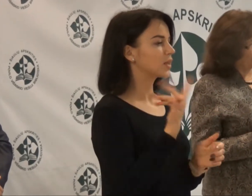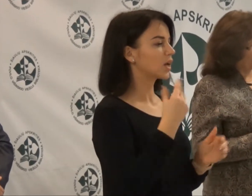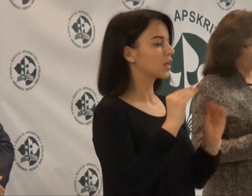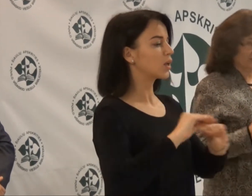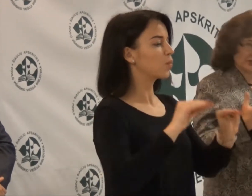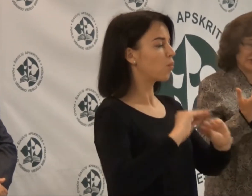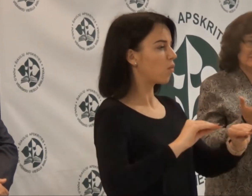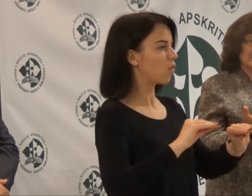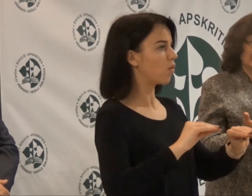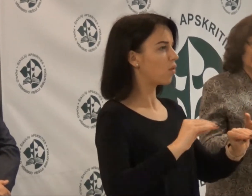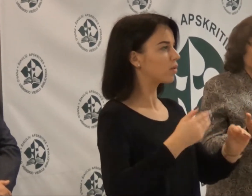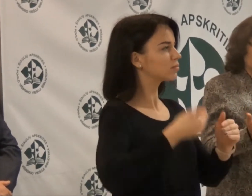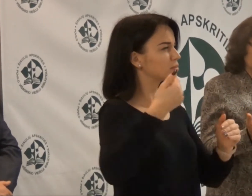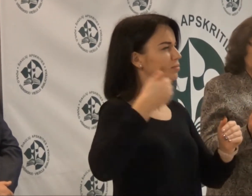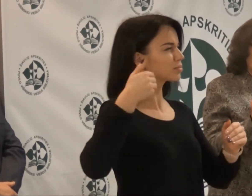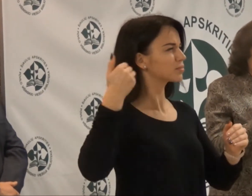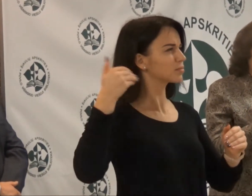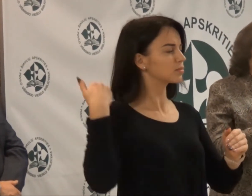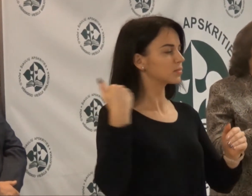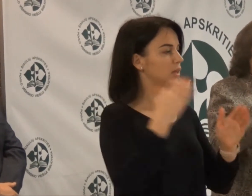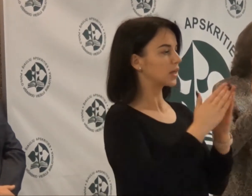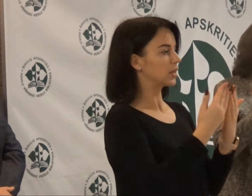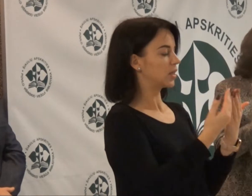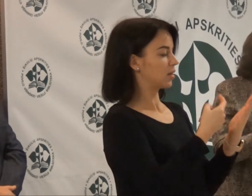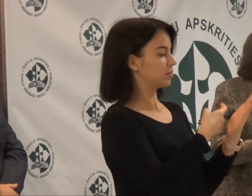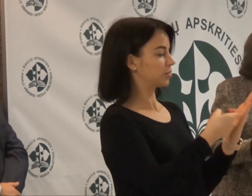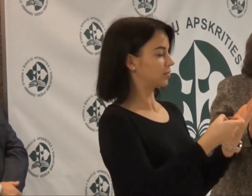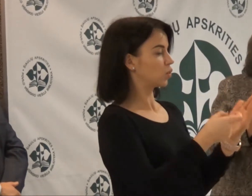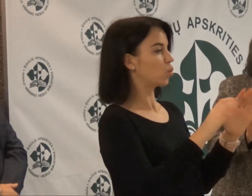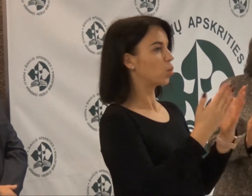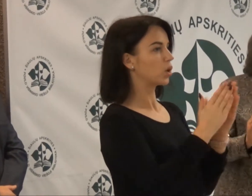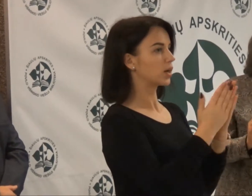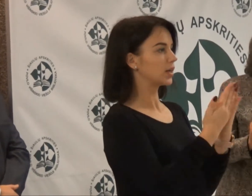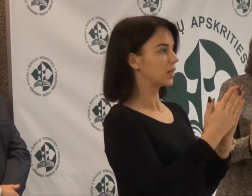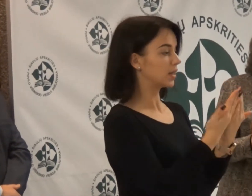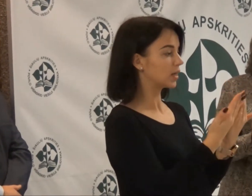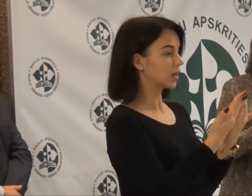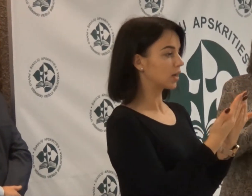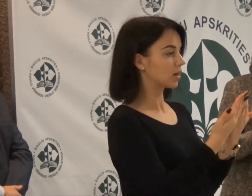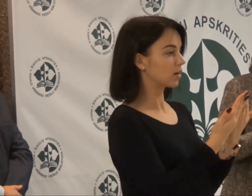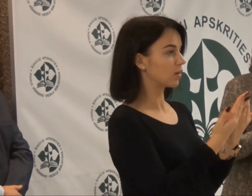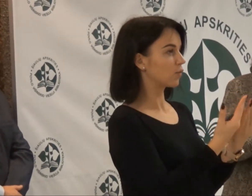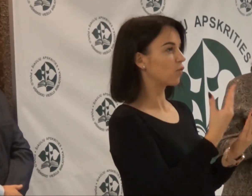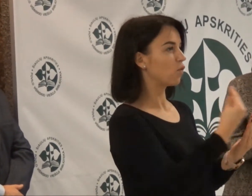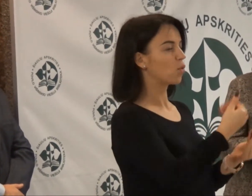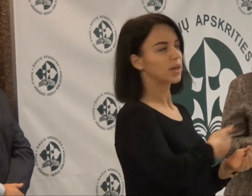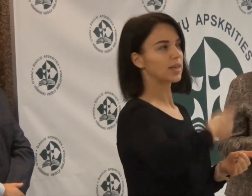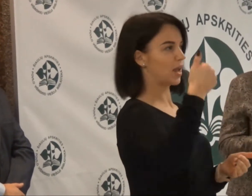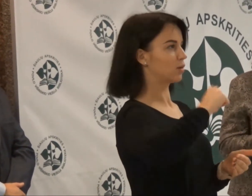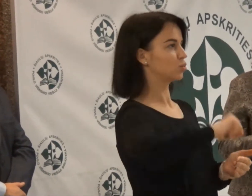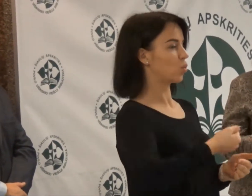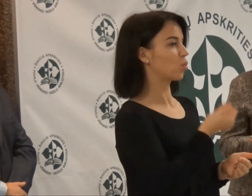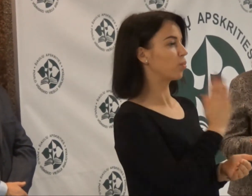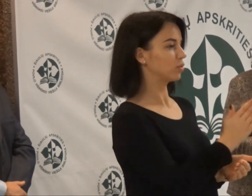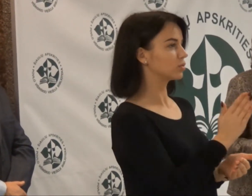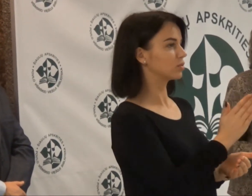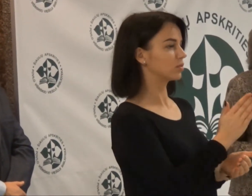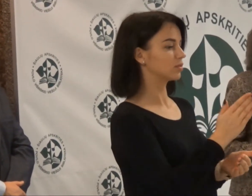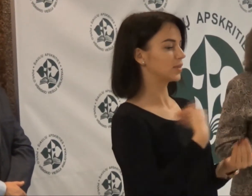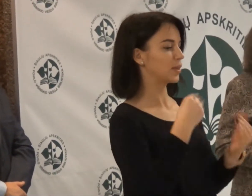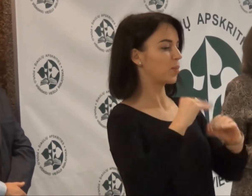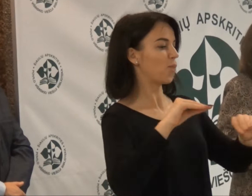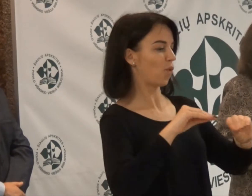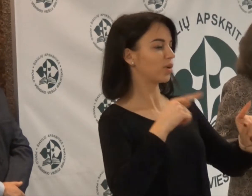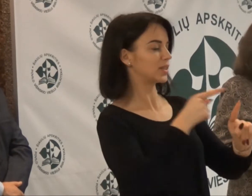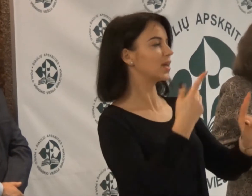daugelį metų, užrašydama man knygą, parašė, jei knyga taps tavo didžiausių draugų, mes mokytojai